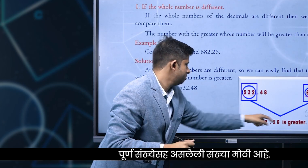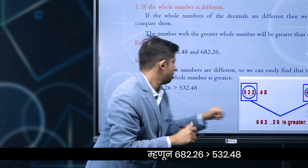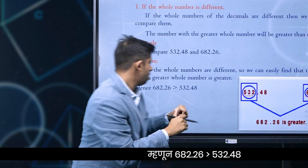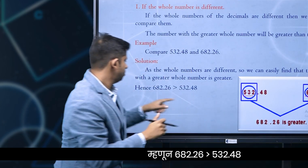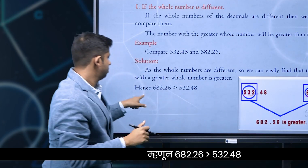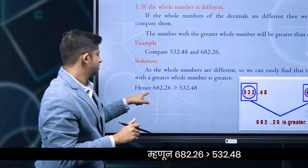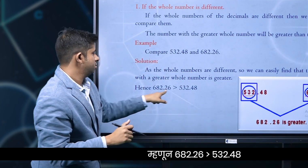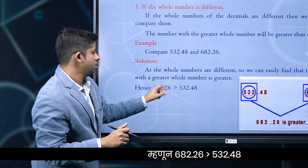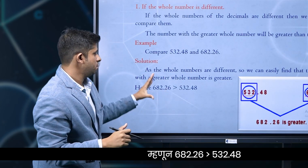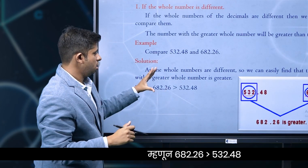म्हणून